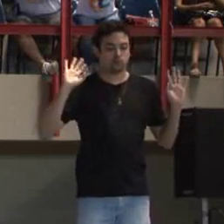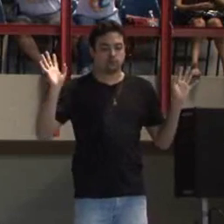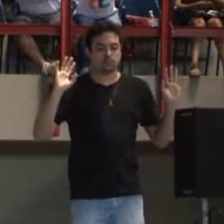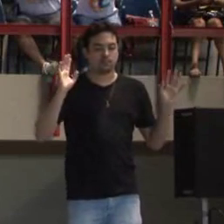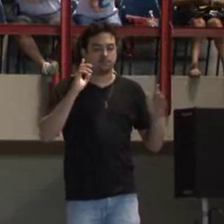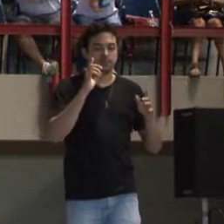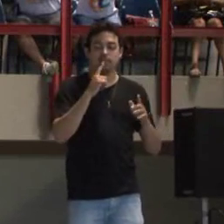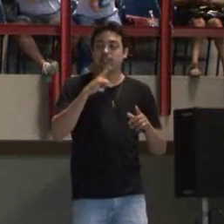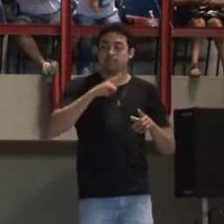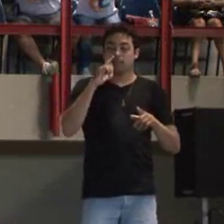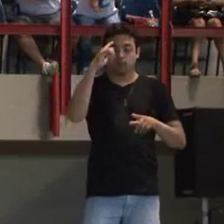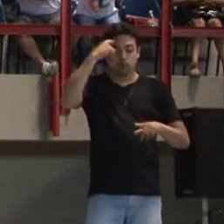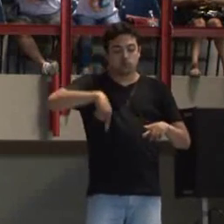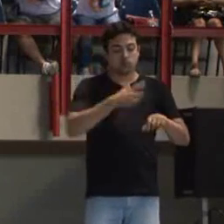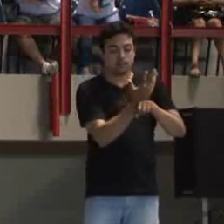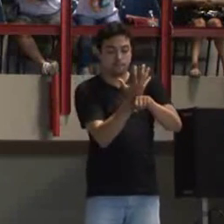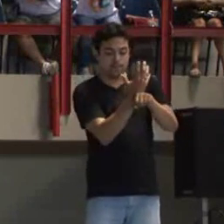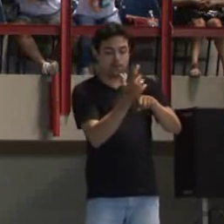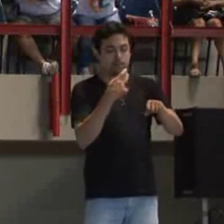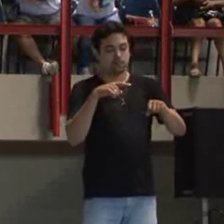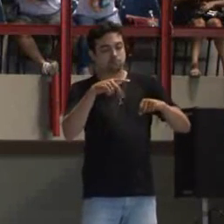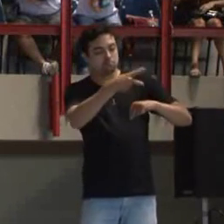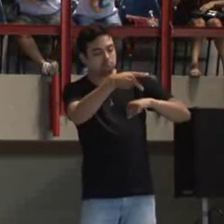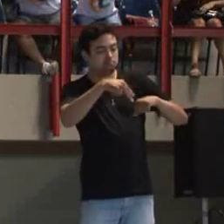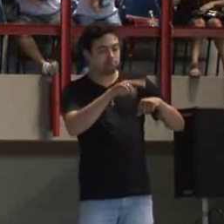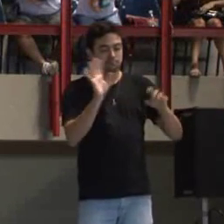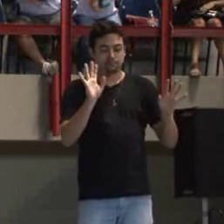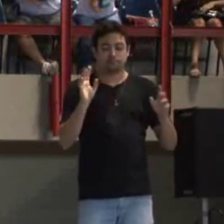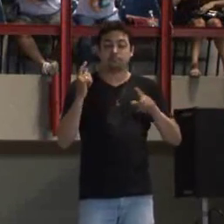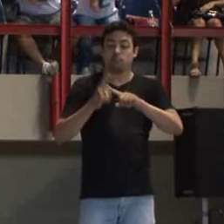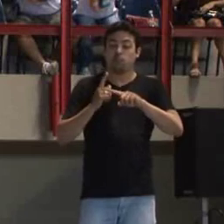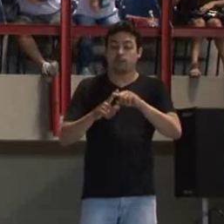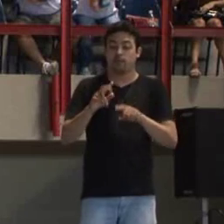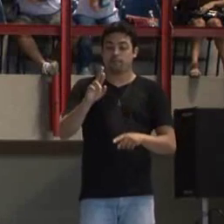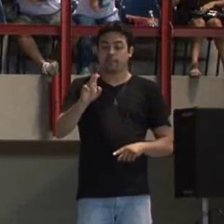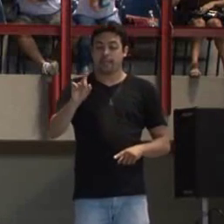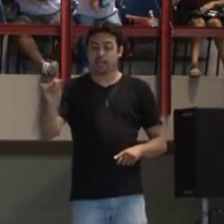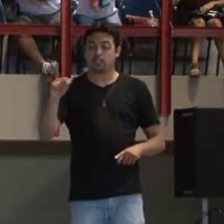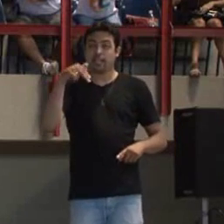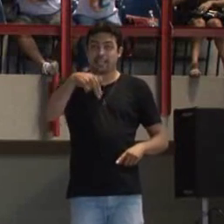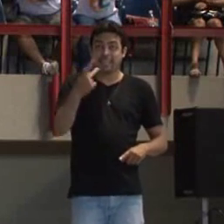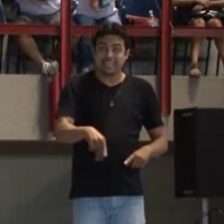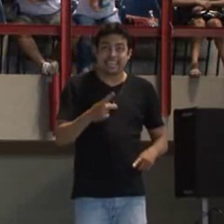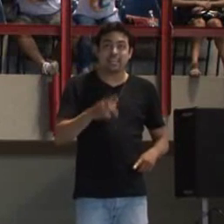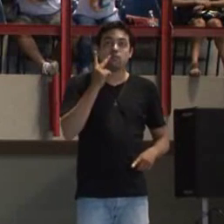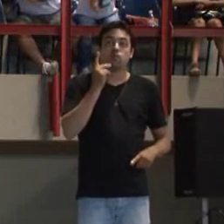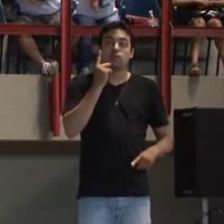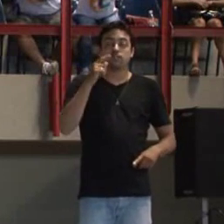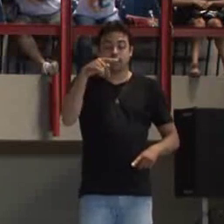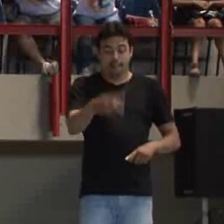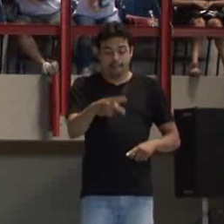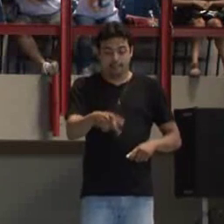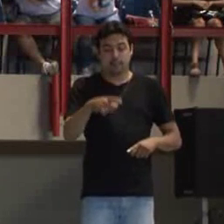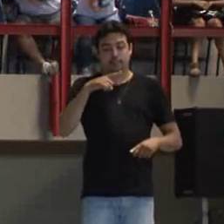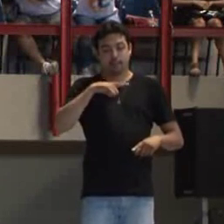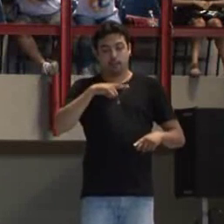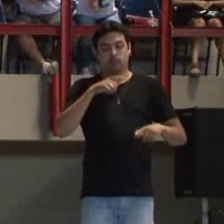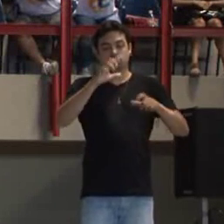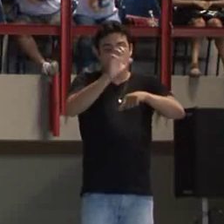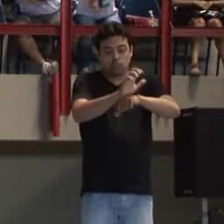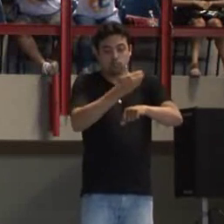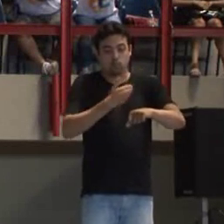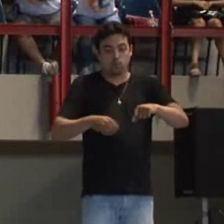não mexa com ela não, tá? É regadio porque é de lá. Se fosse no Ceará, era estado de